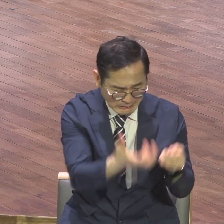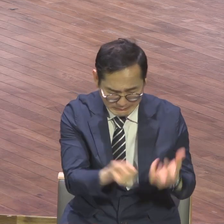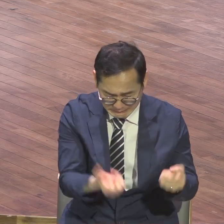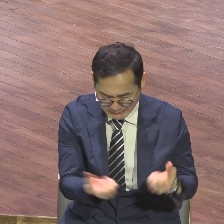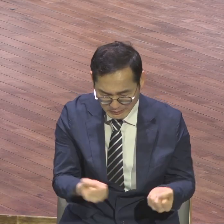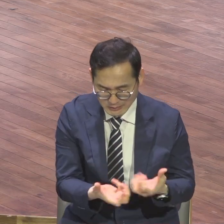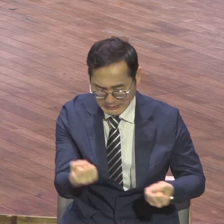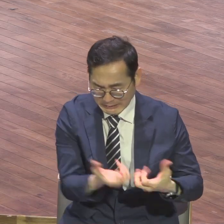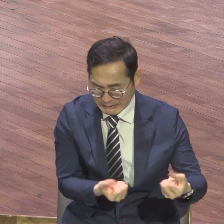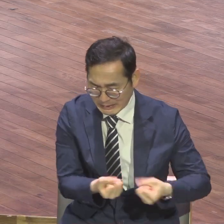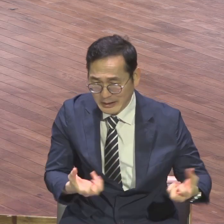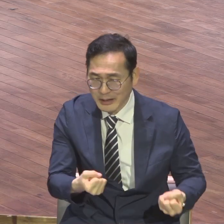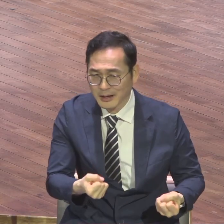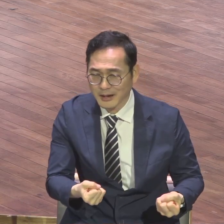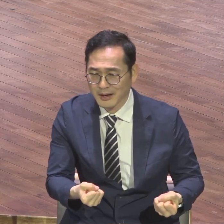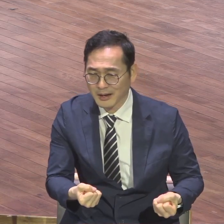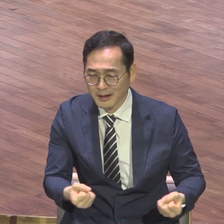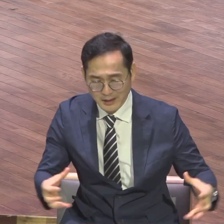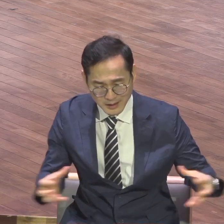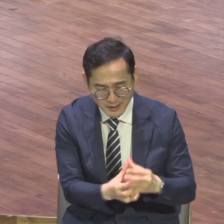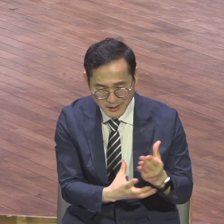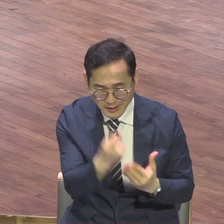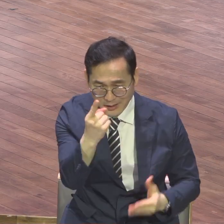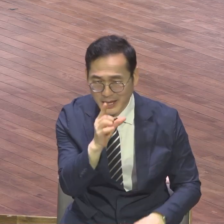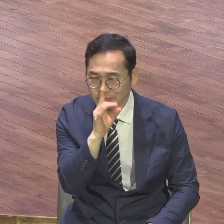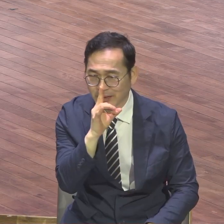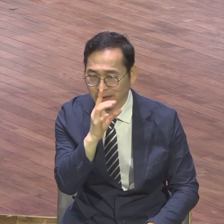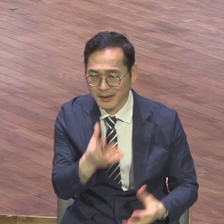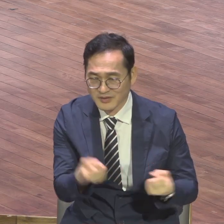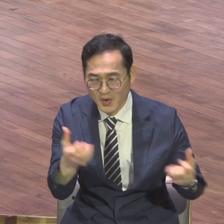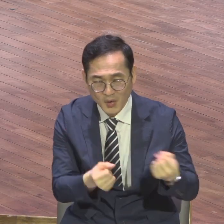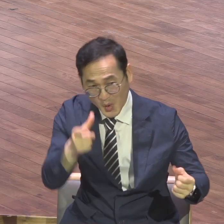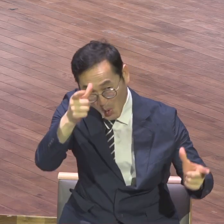없어요. 교회 분열을 다